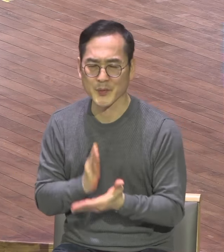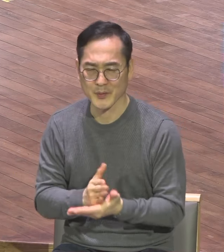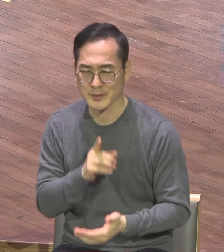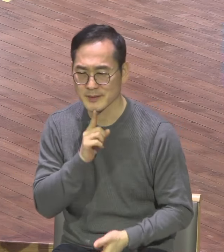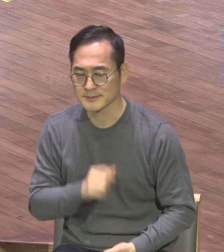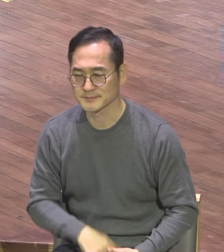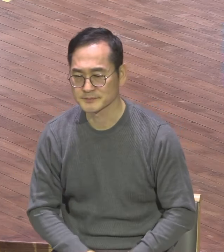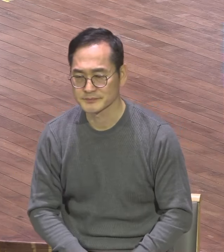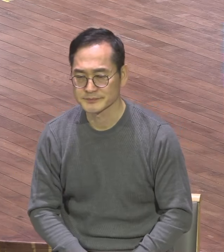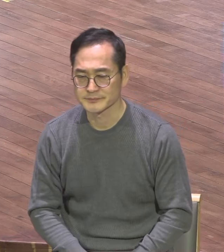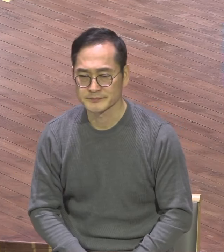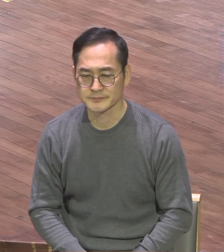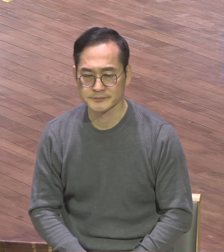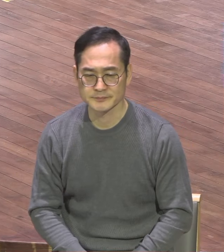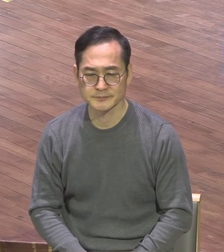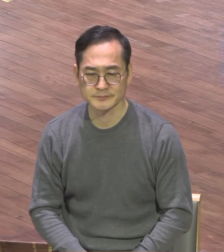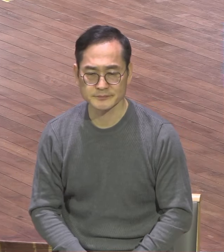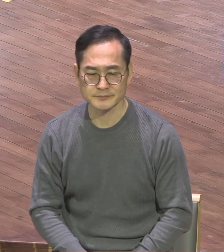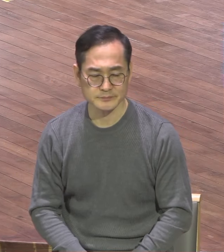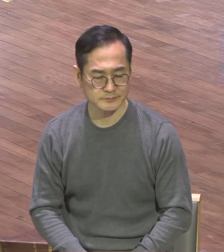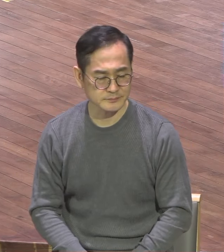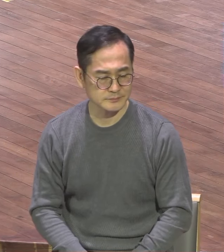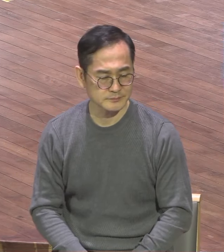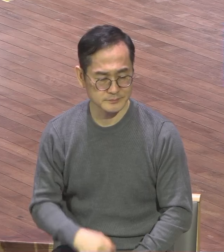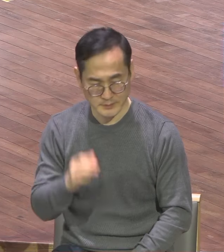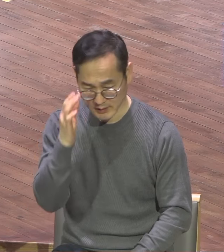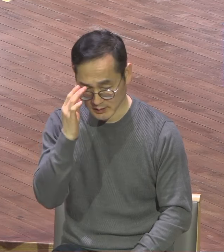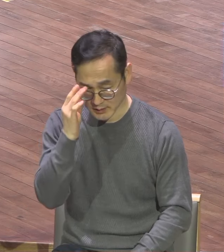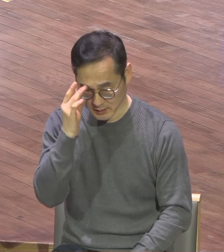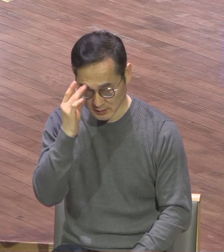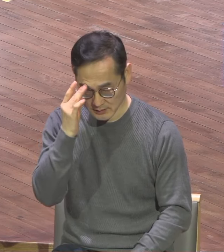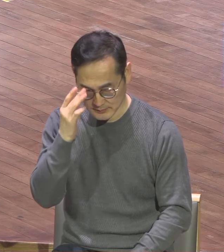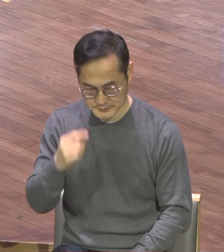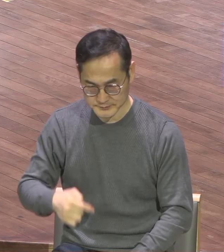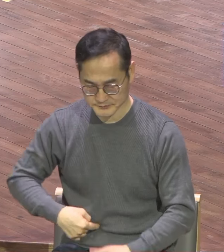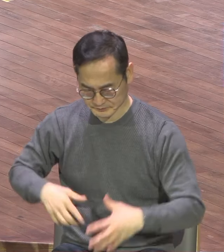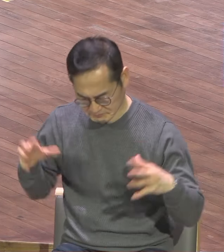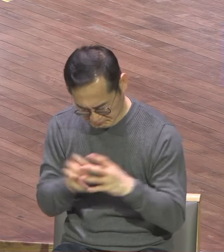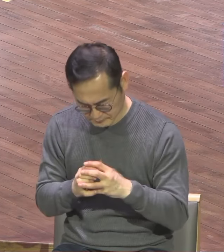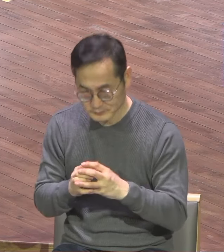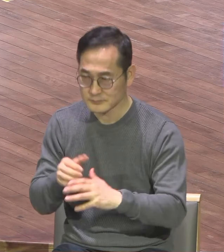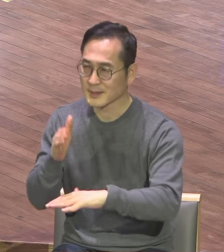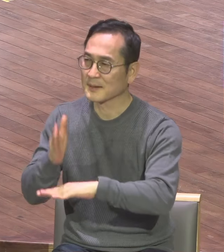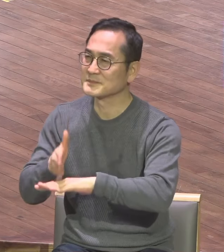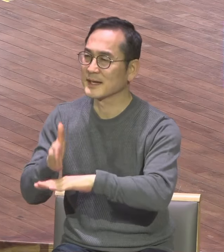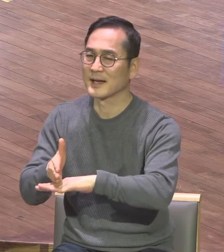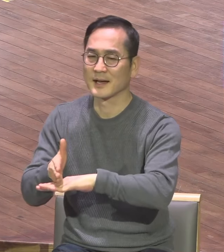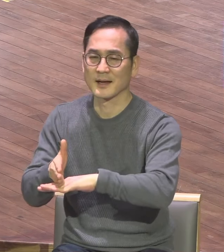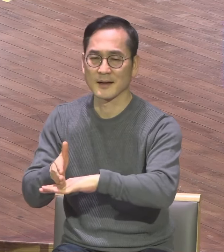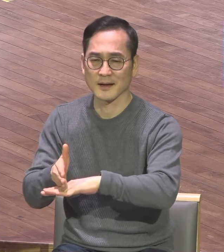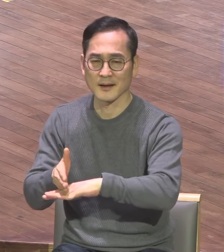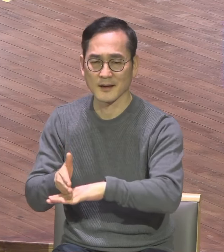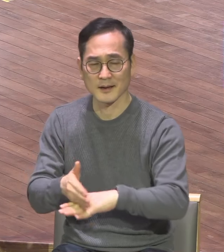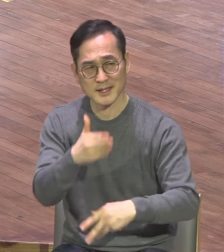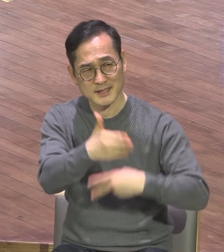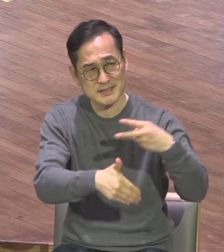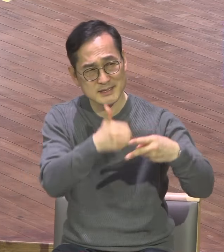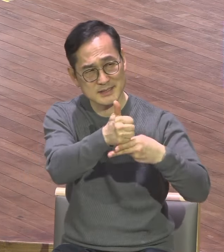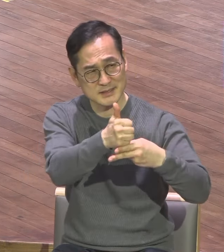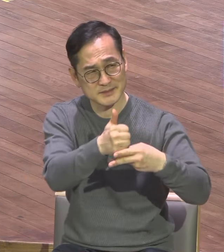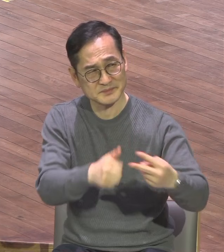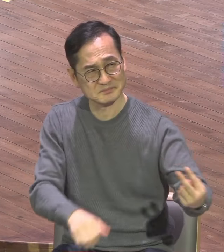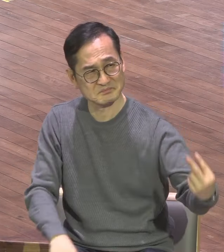자, 오늘 본문 1절에 보면 다윗이 전심으로 주께 감사하며 신들 앞에서